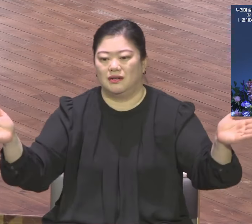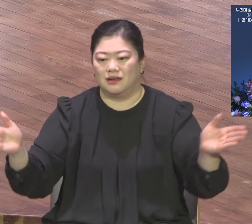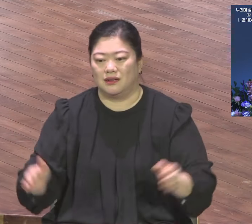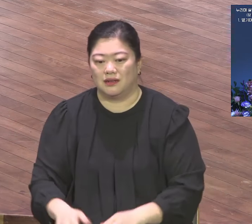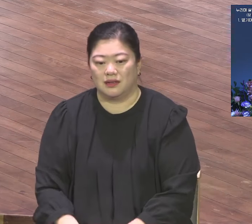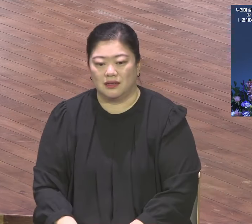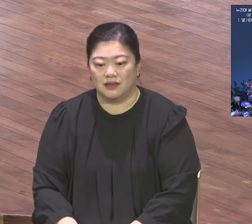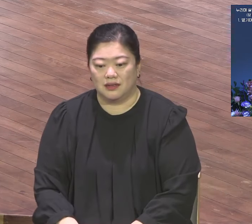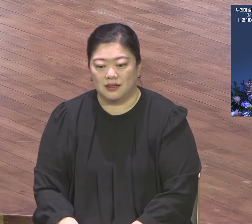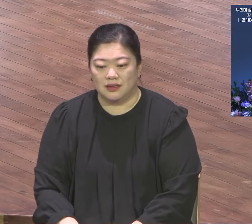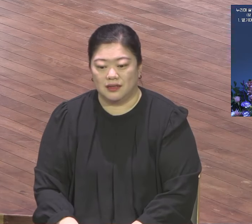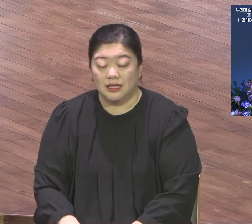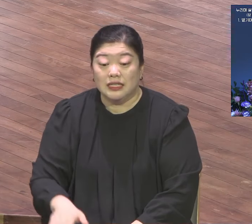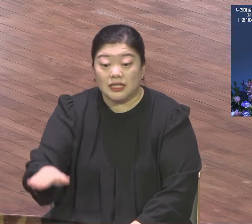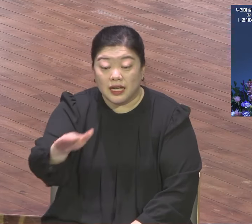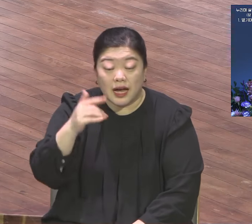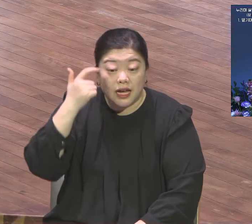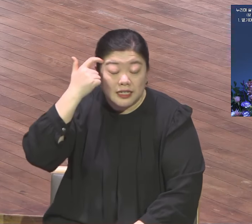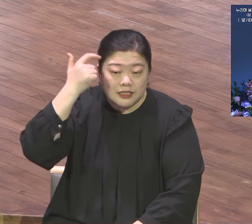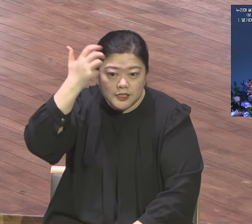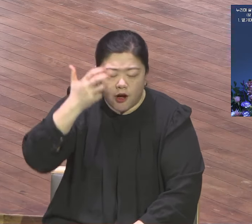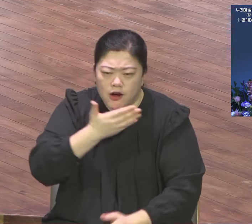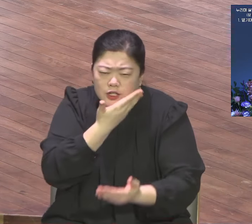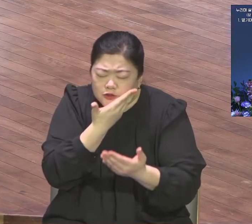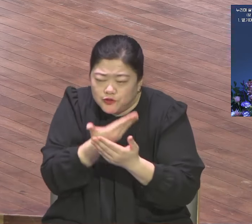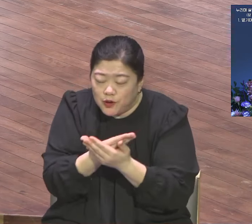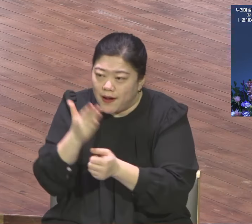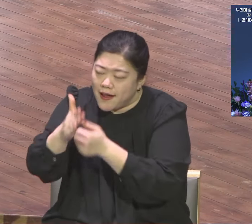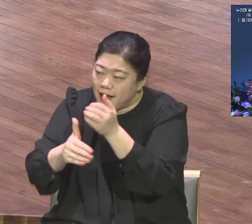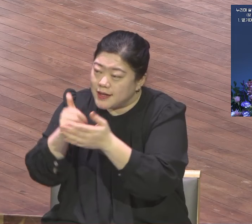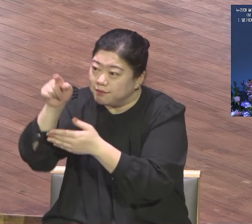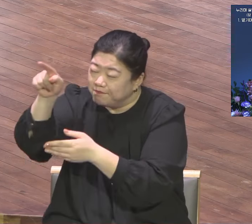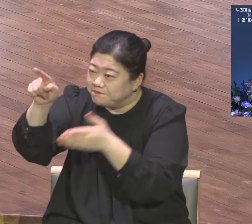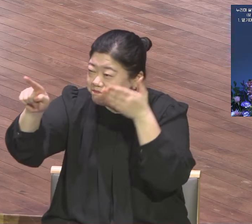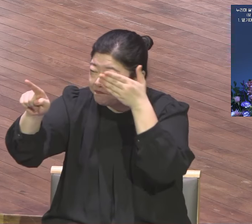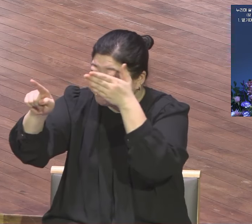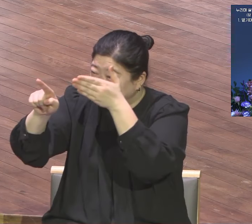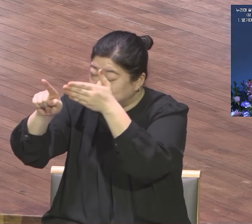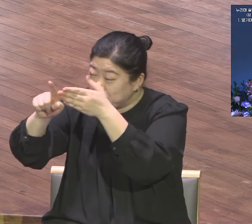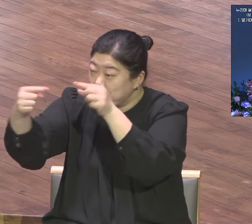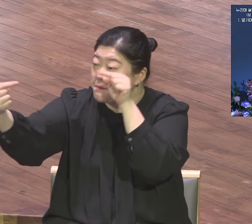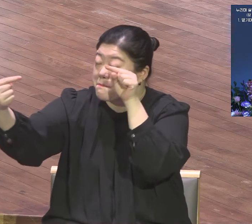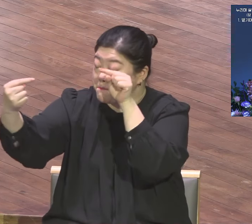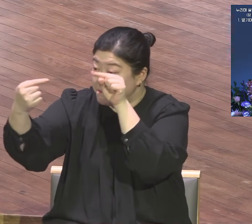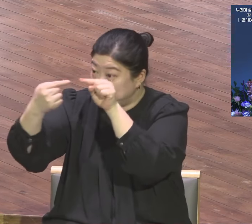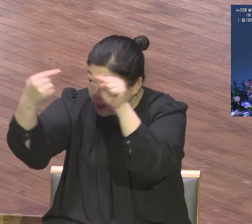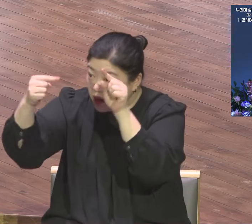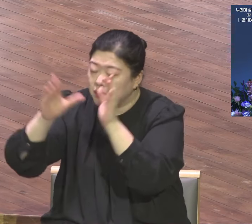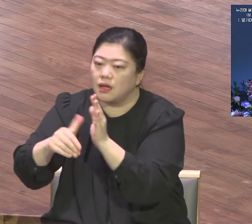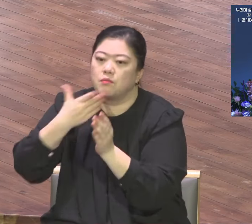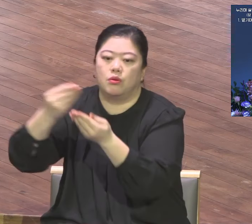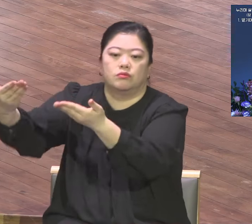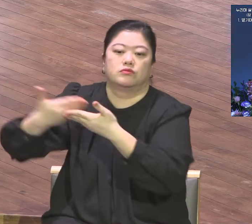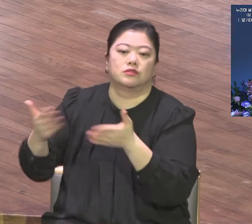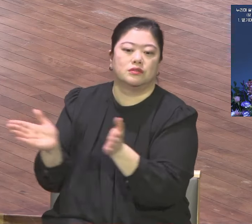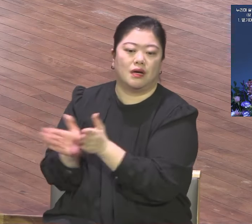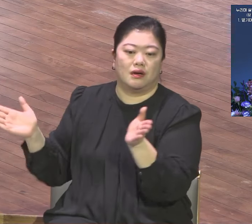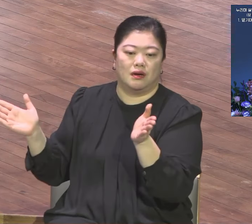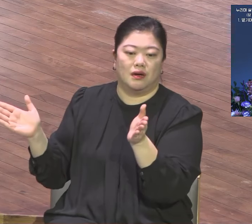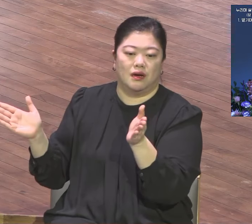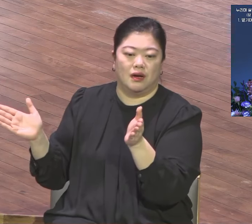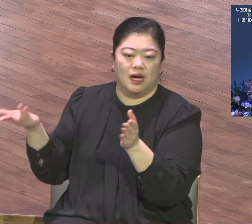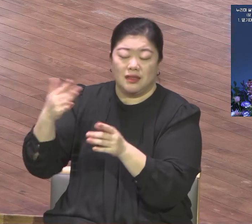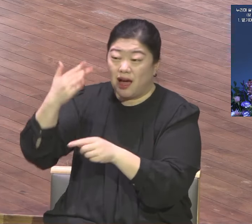영적 우선순위가 분명하지 않아. 그래서 삶의 모든 부분을 온전히 하나님께 맡기며 성경적